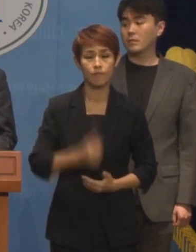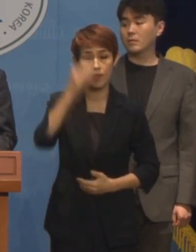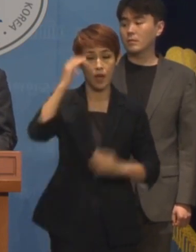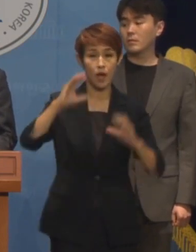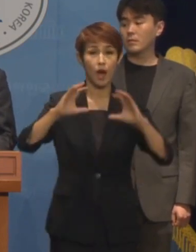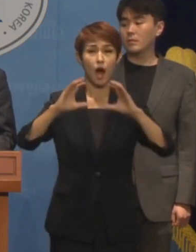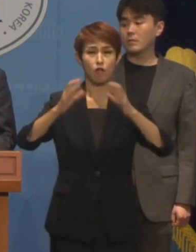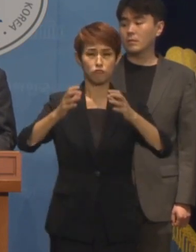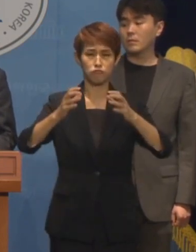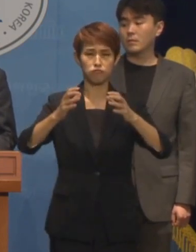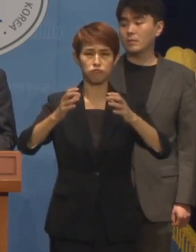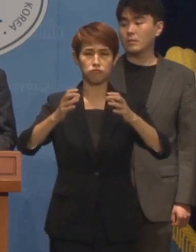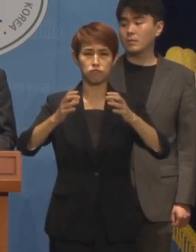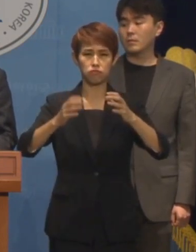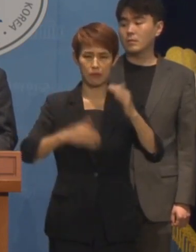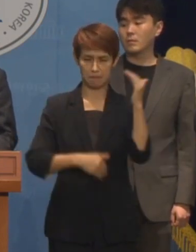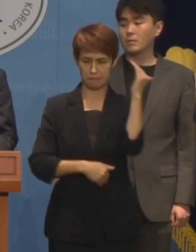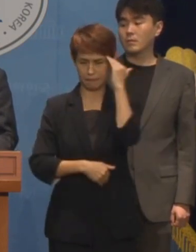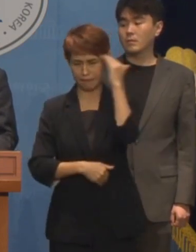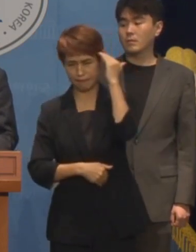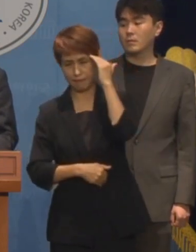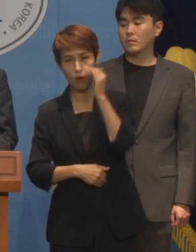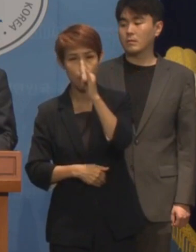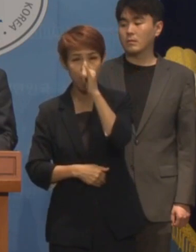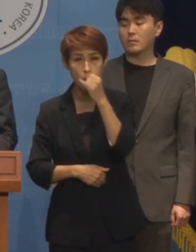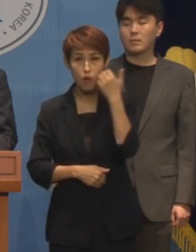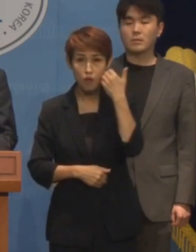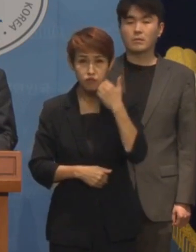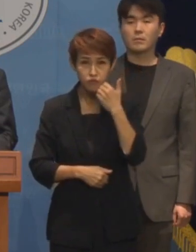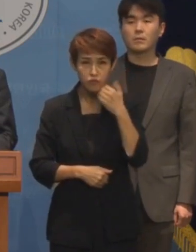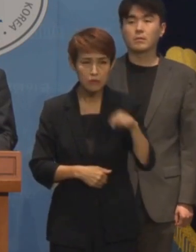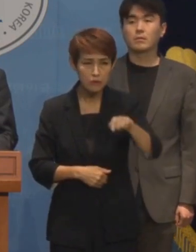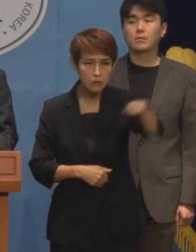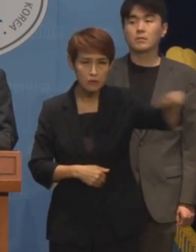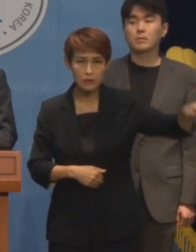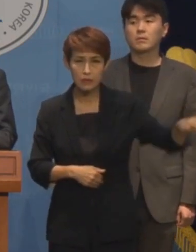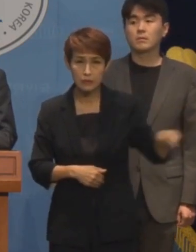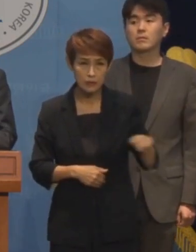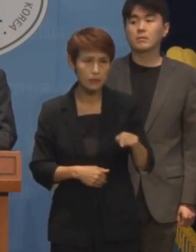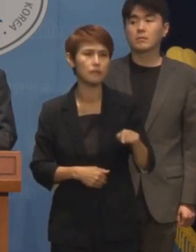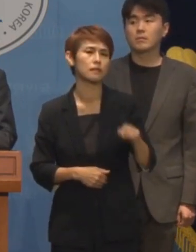대한민국을 구렁텅이로 밀어 넣으려는 세력이 일어나고 있습니다.